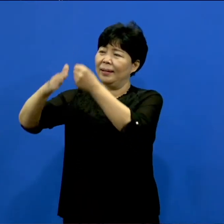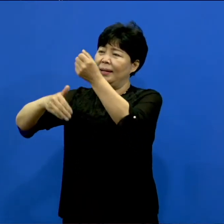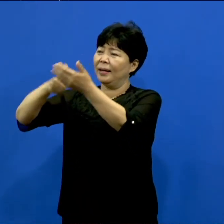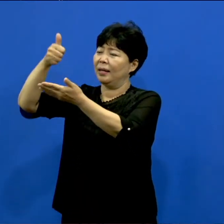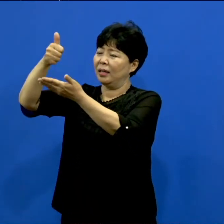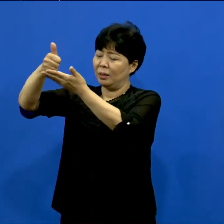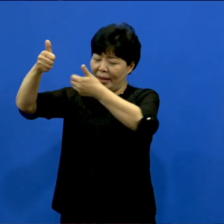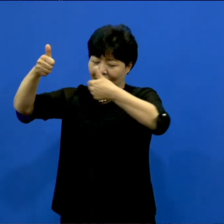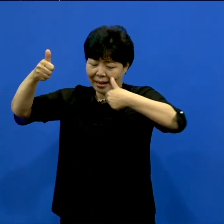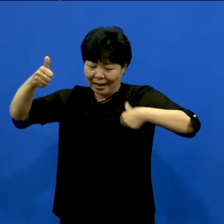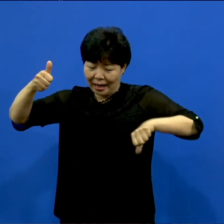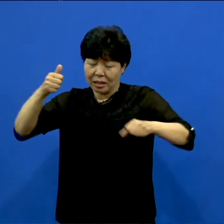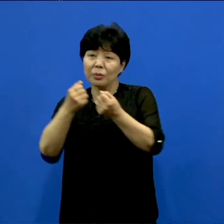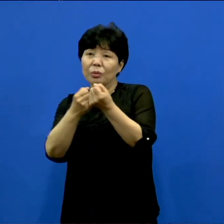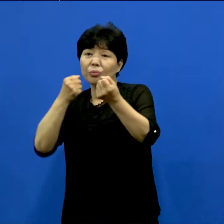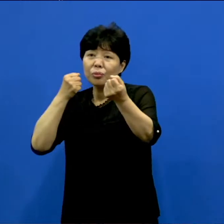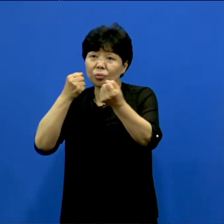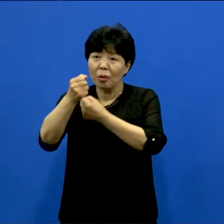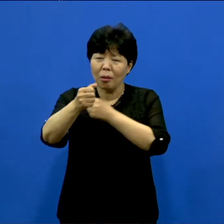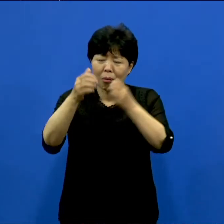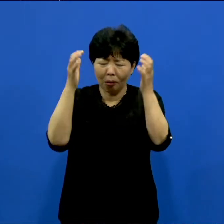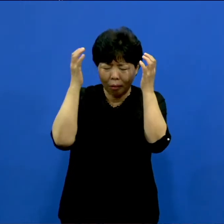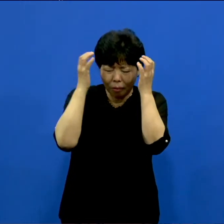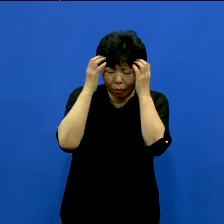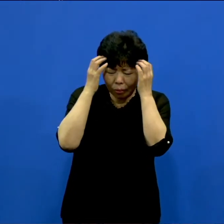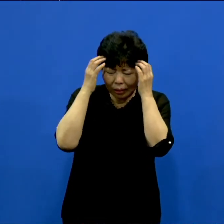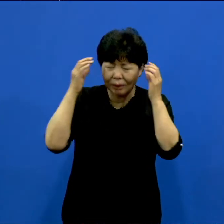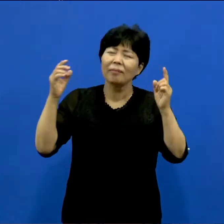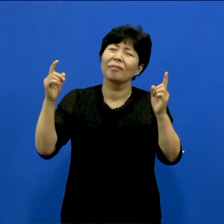배워서 온전하게 되셨은저.